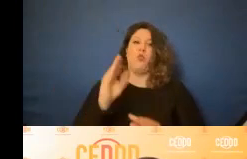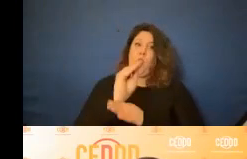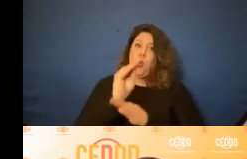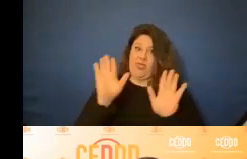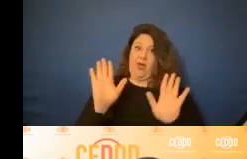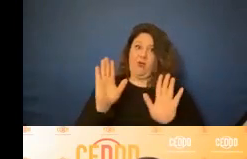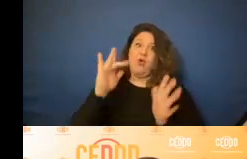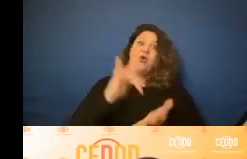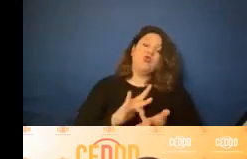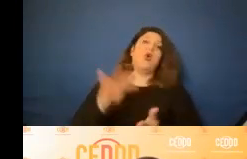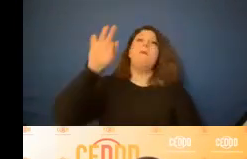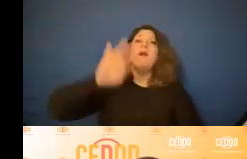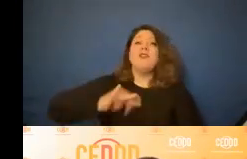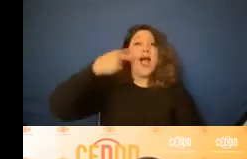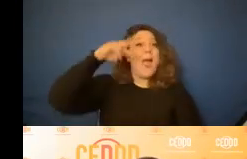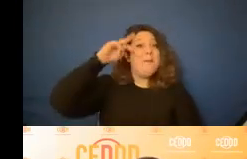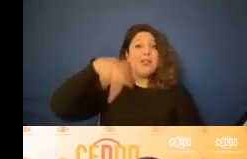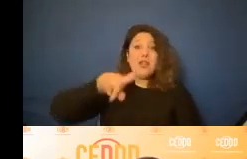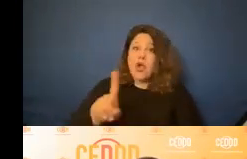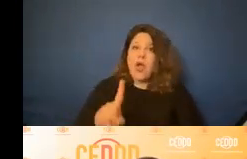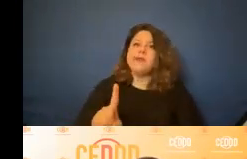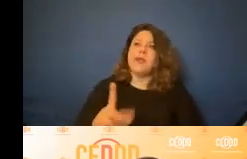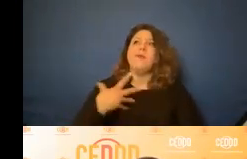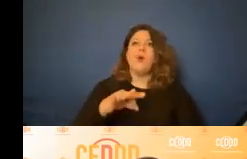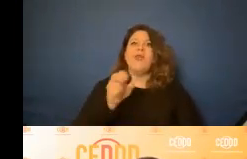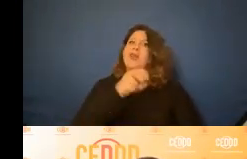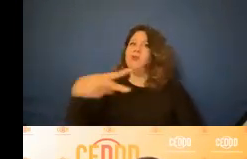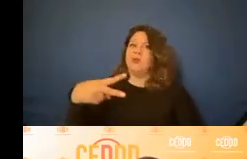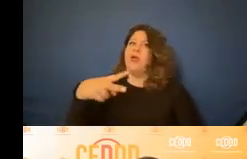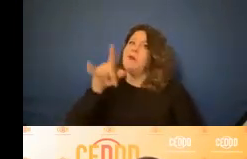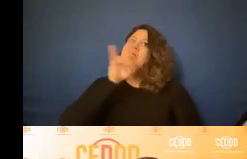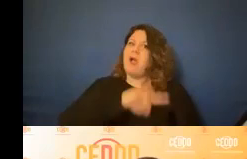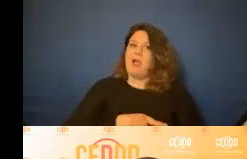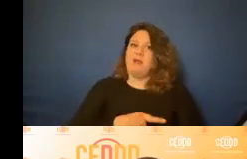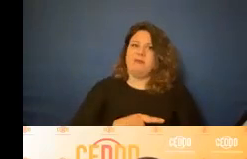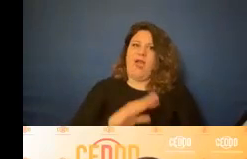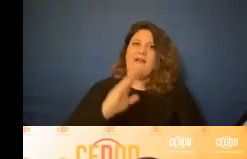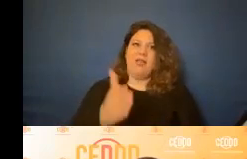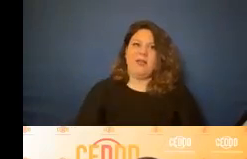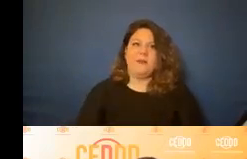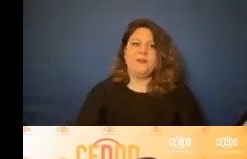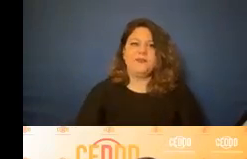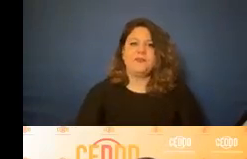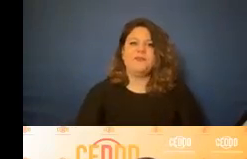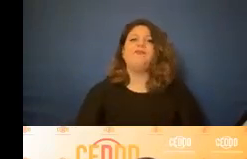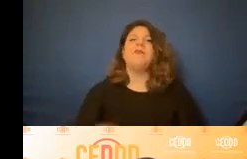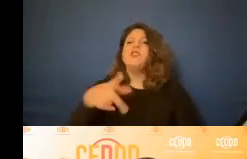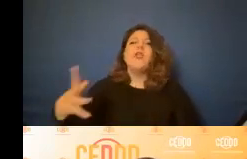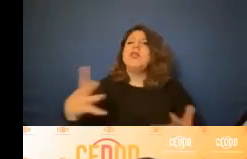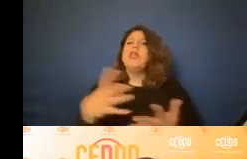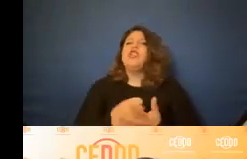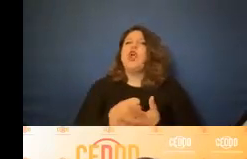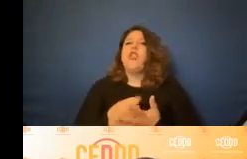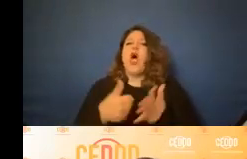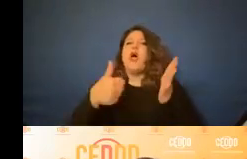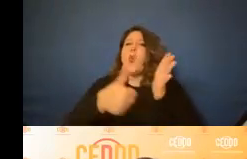pues puede tener efectos contraproducentes. Bueno, sigamos. ¿Qué es eso de todos dejamos huella? ¿Qué huella dejas tú? O